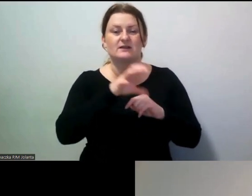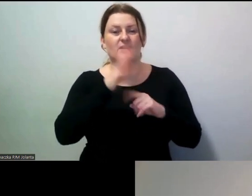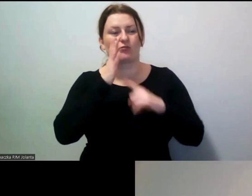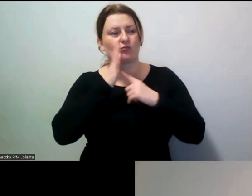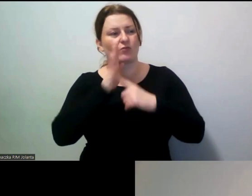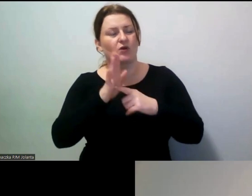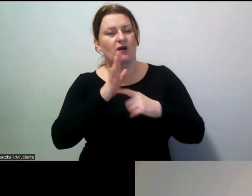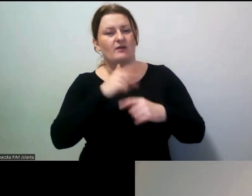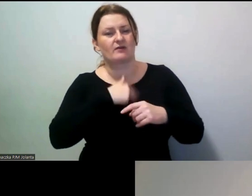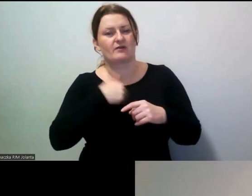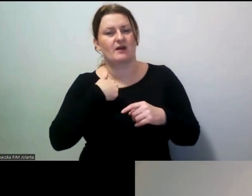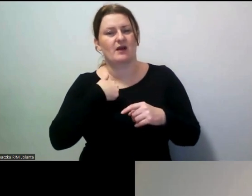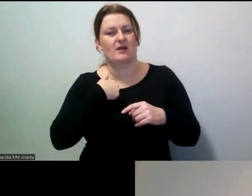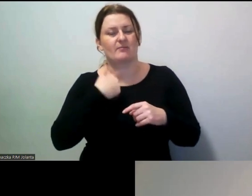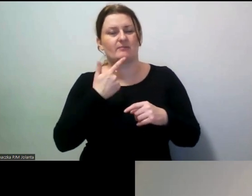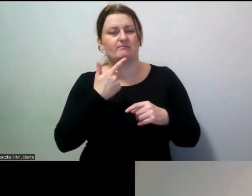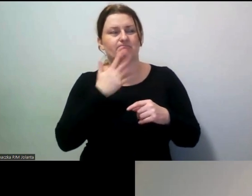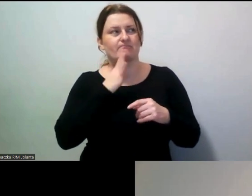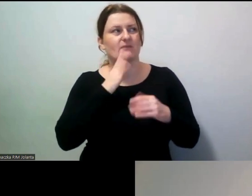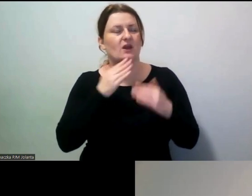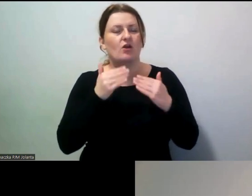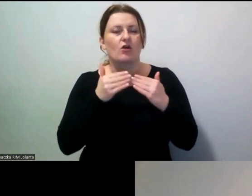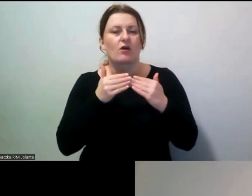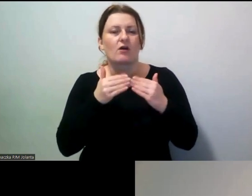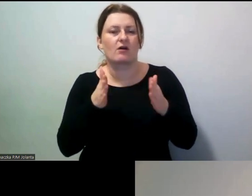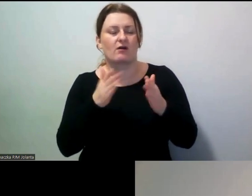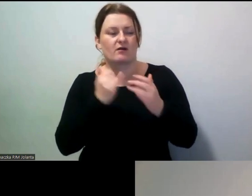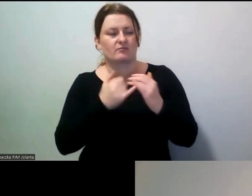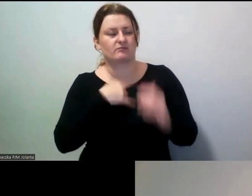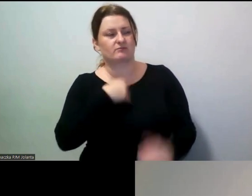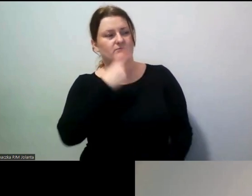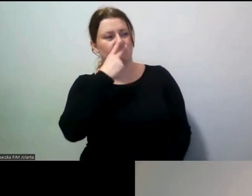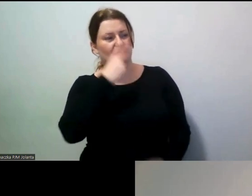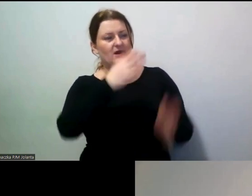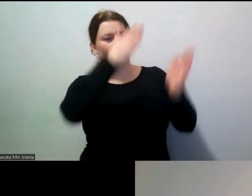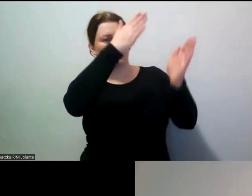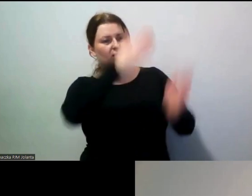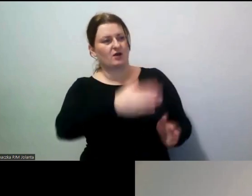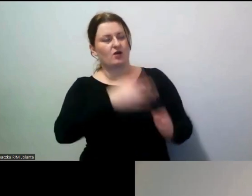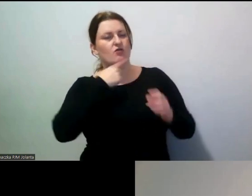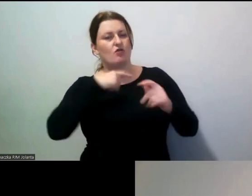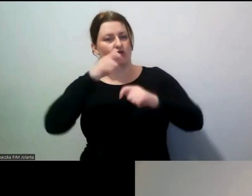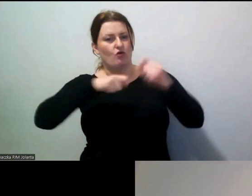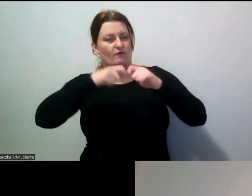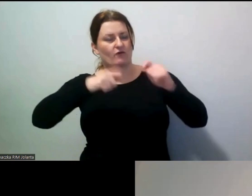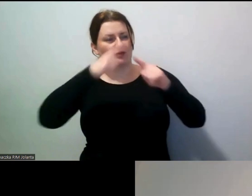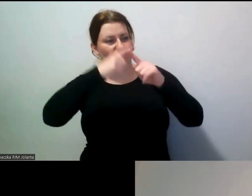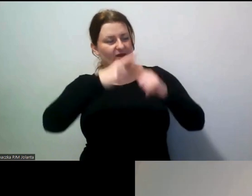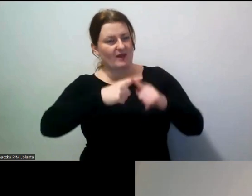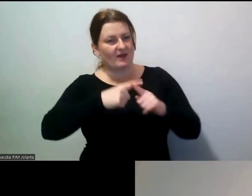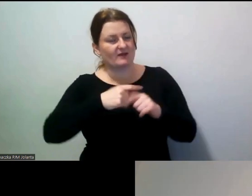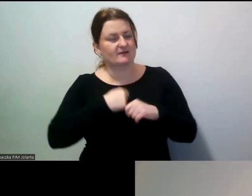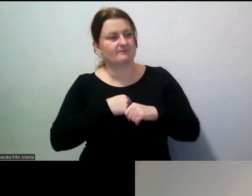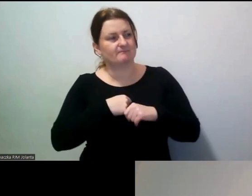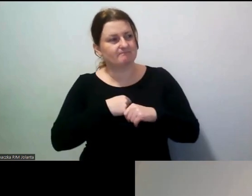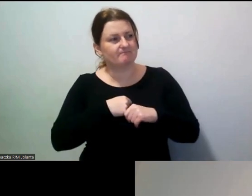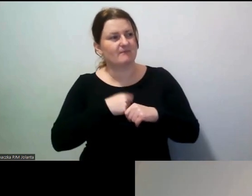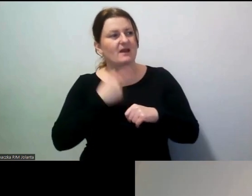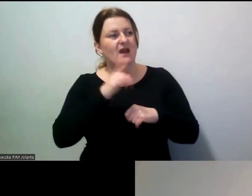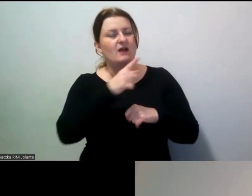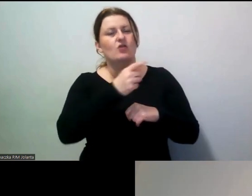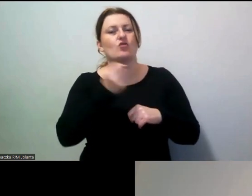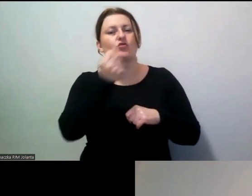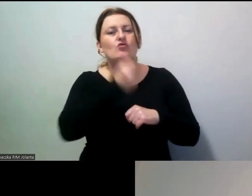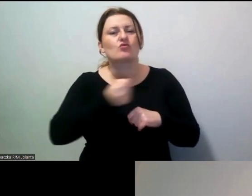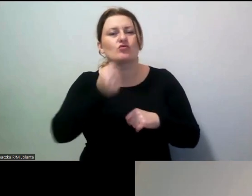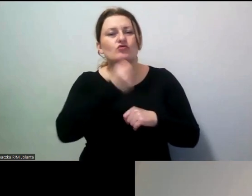jakby taką furtkę, jakbyśmy popatrzyli na tego ucznia, który rozwiązuje test na tle natywnych użytkowników